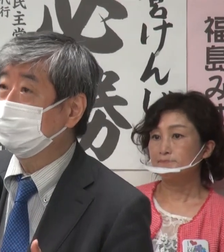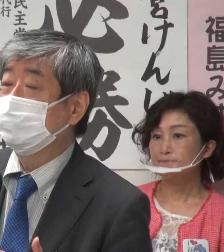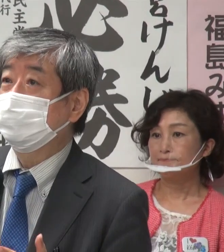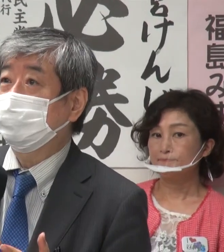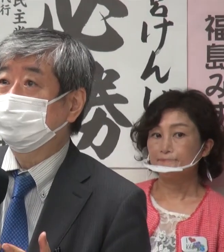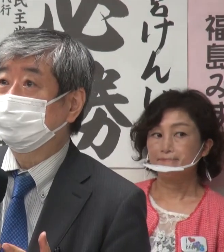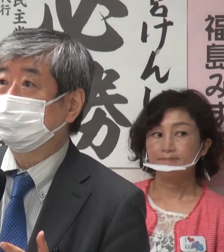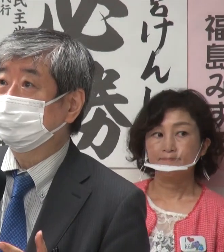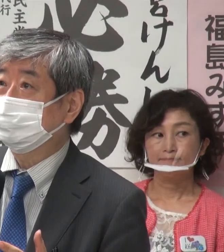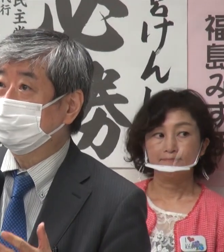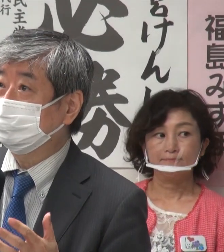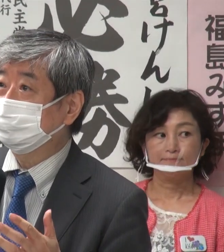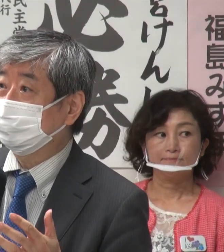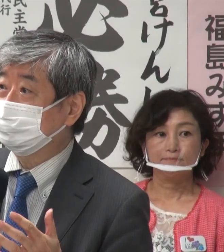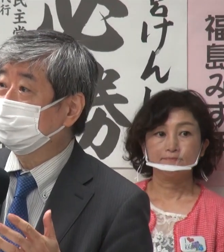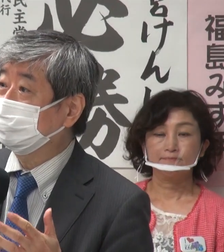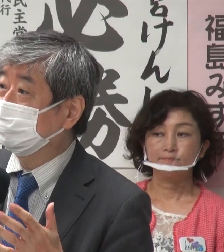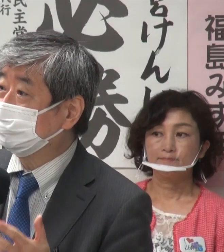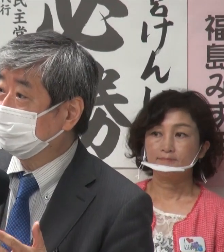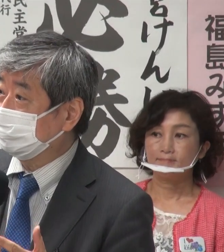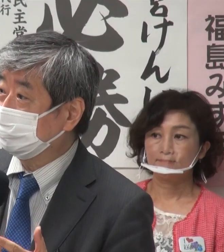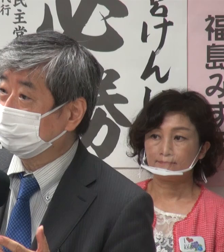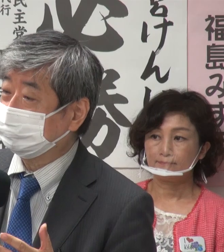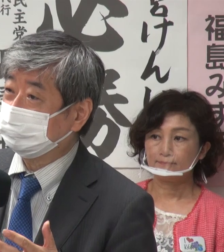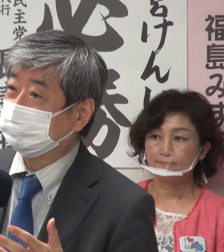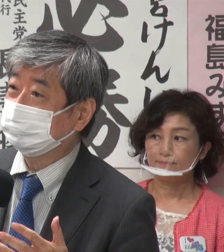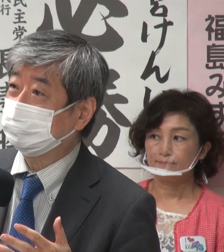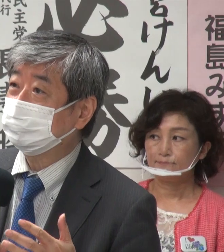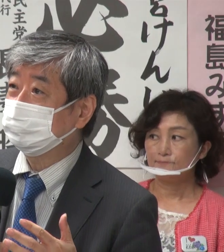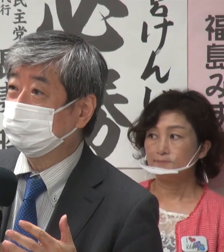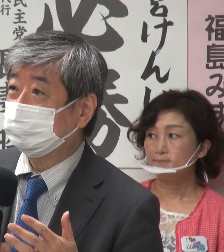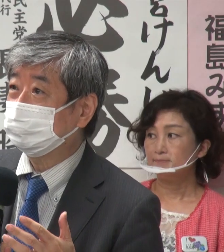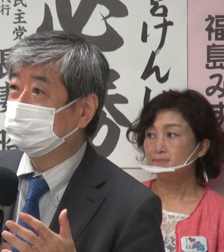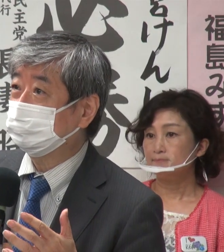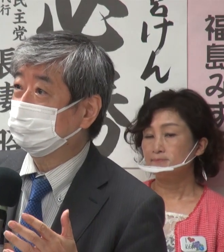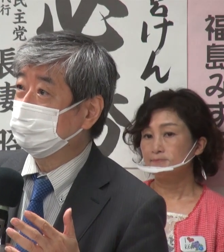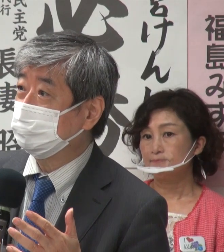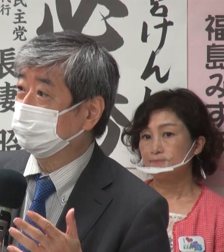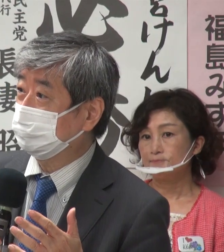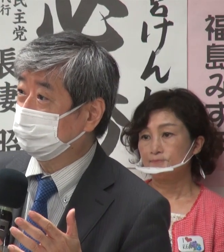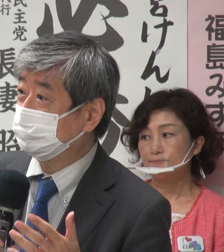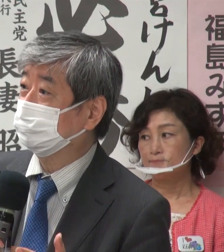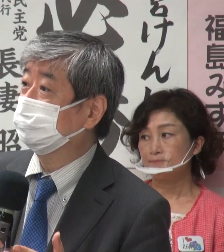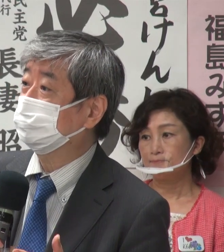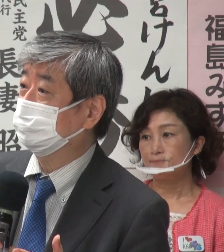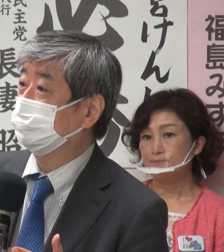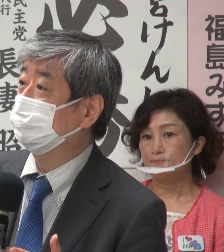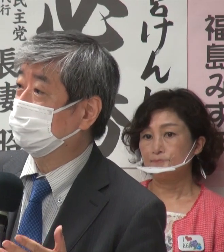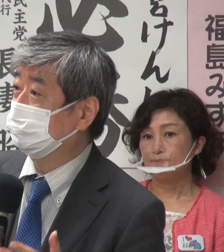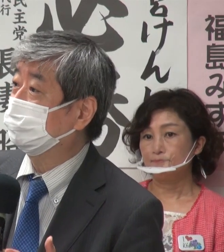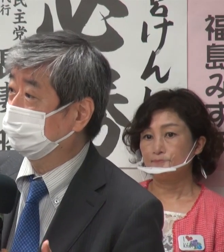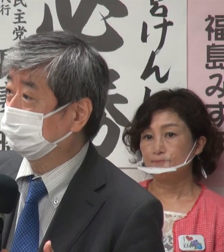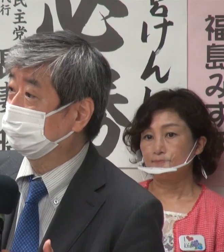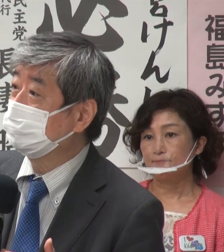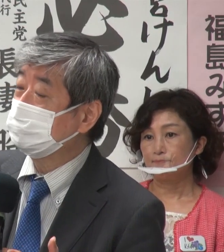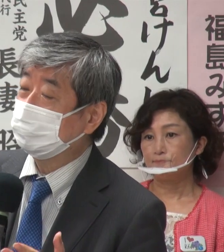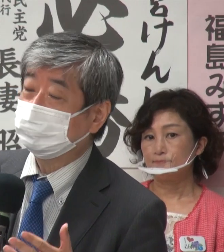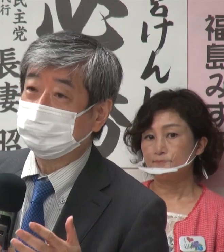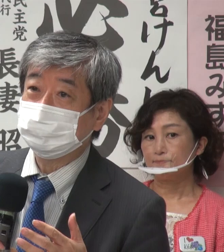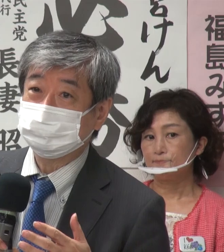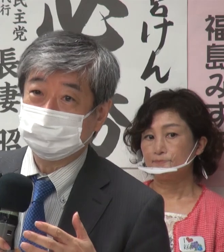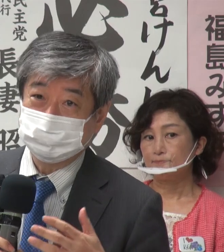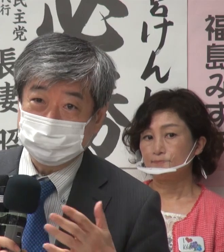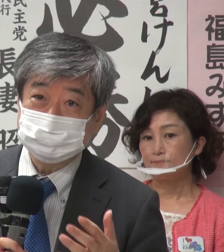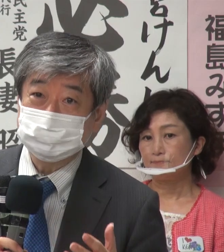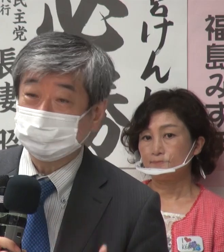もですね、宇都宮さんの訴えは非常にはっきりしていて、きちっと経済を成り立たせるためにも徹底した検査しなければダメなんだって、ま